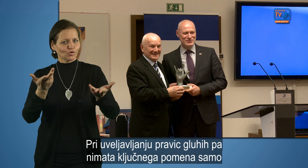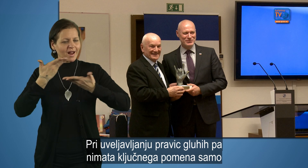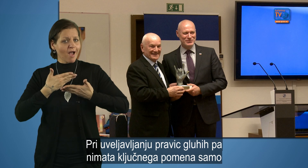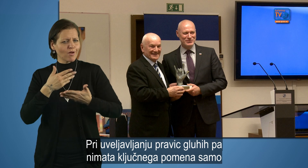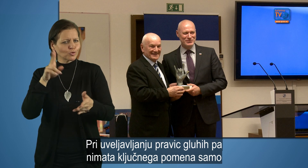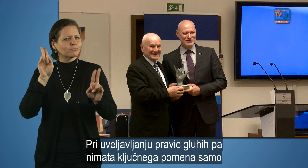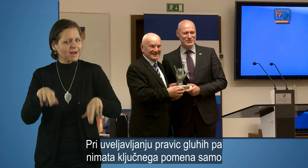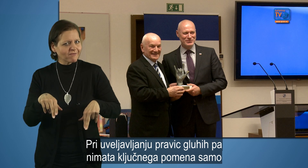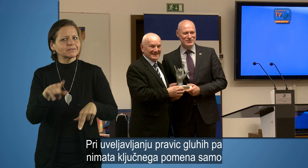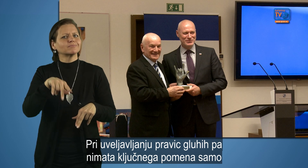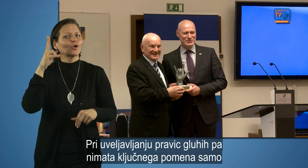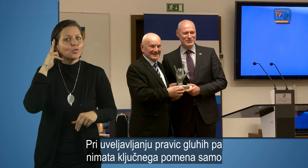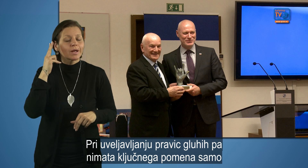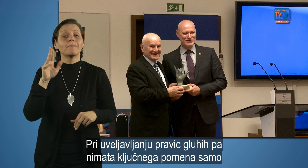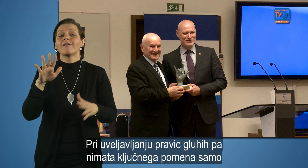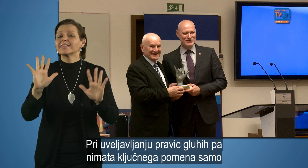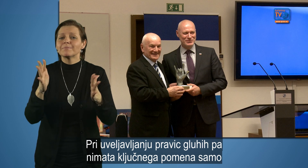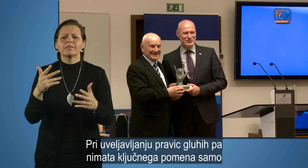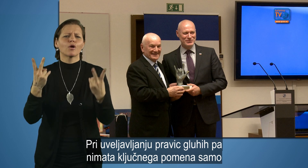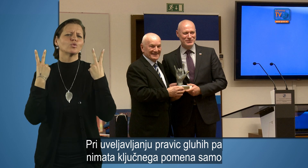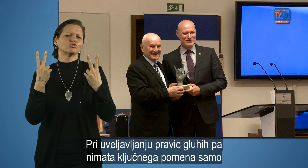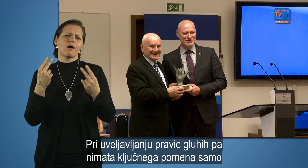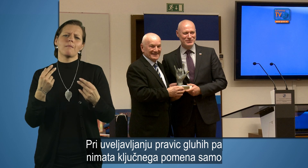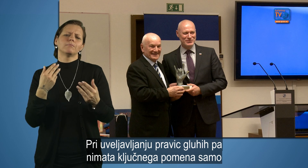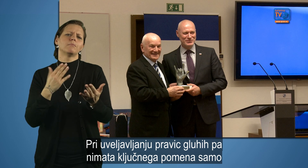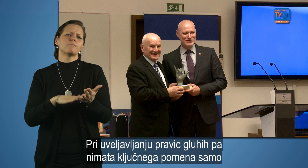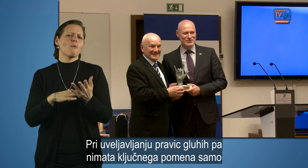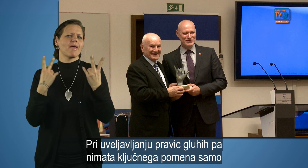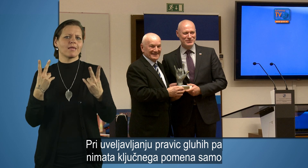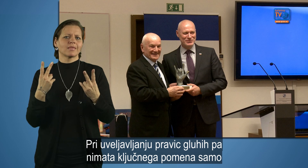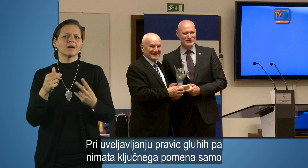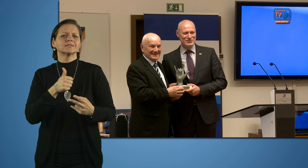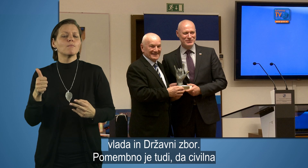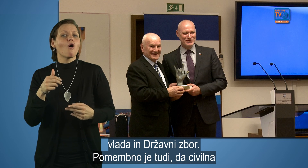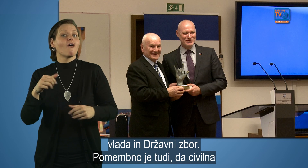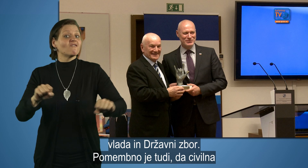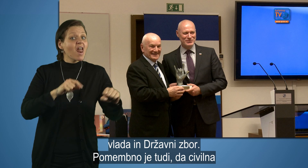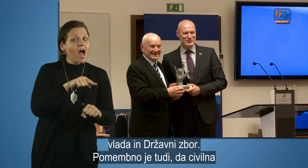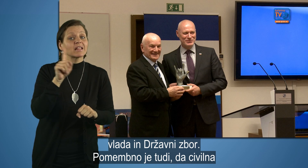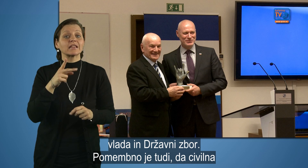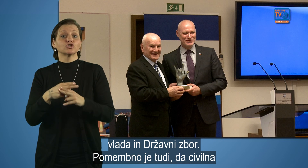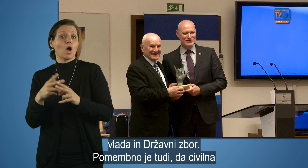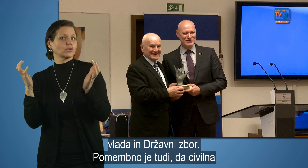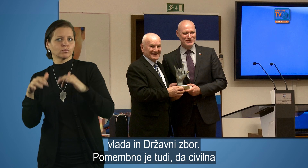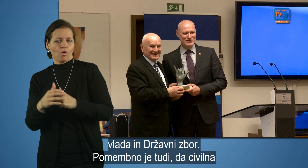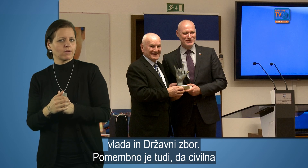Pri uveljavljanju pravic gluhih pa nimata ključnega pomena samo vlada in državni zbor.